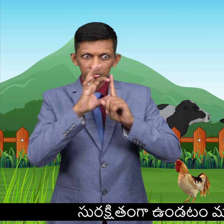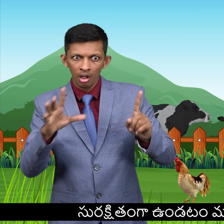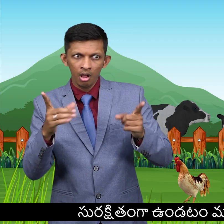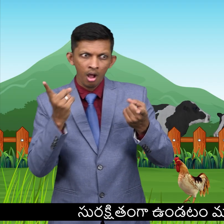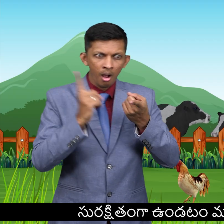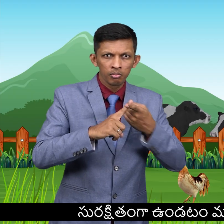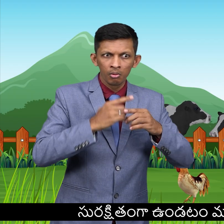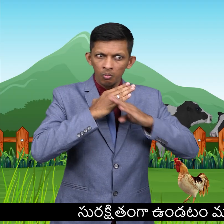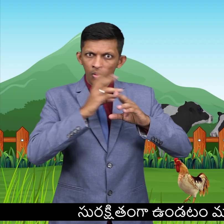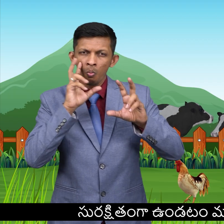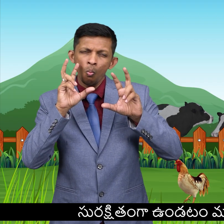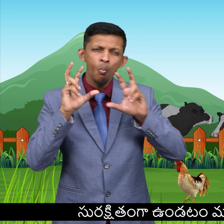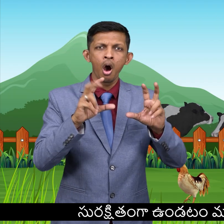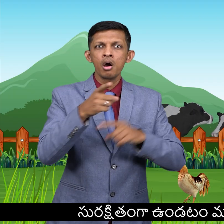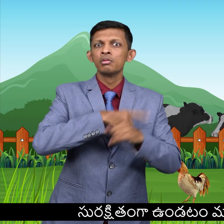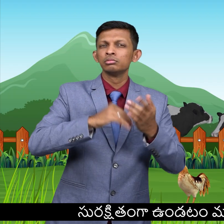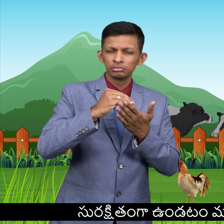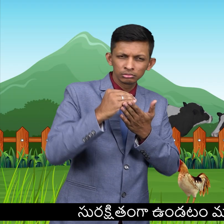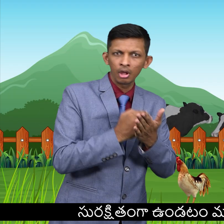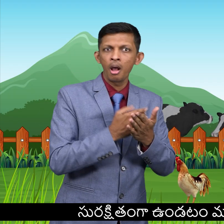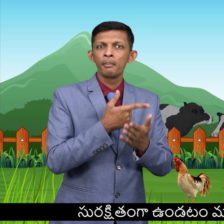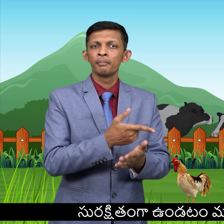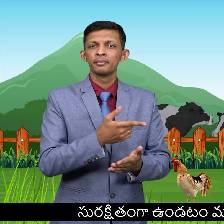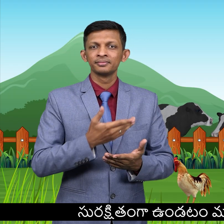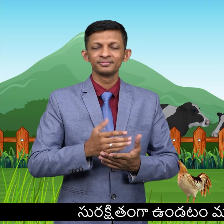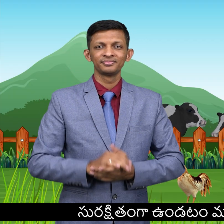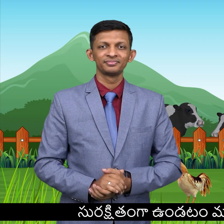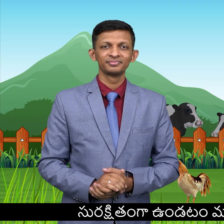సురక్షితంగా ఉండడం మరియు ప్రమాదం నుండి రక్షించబడడం.